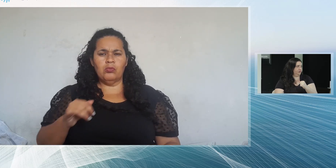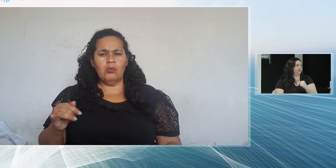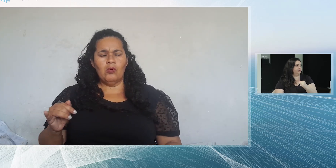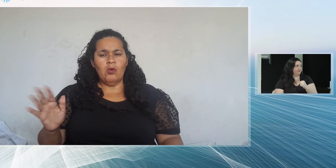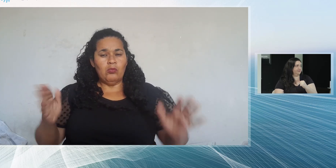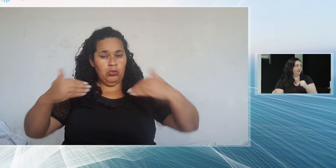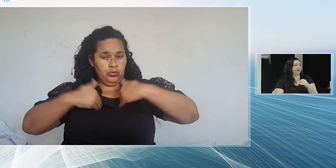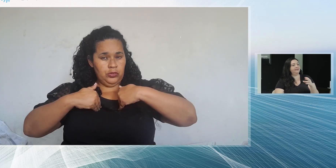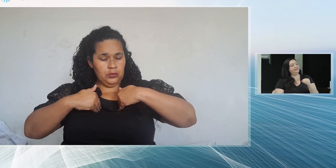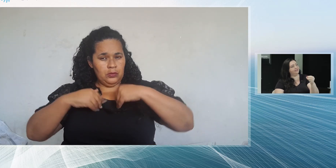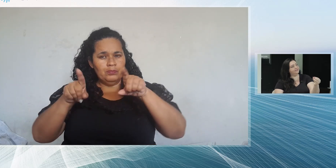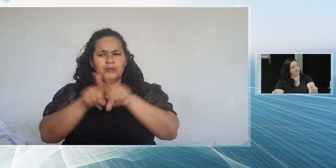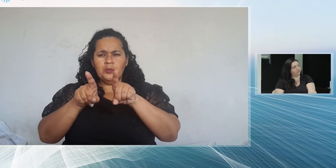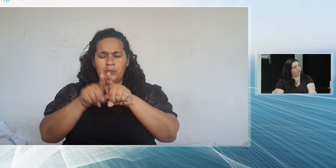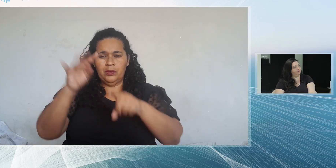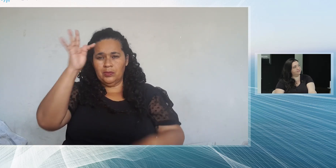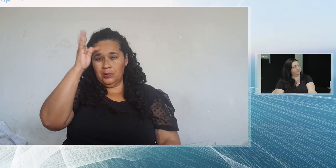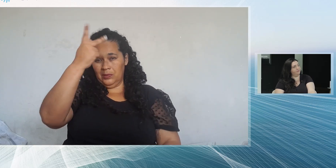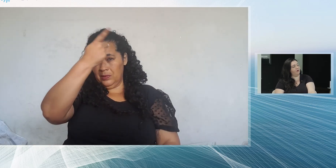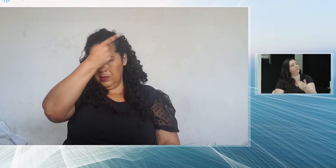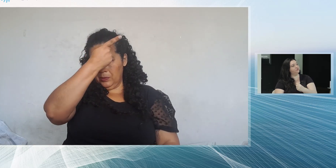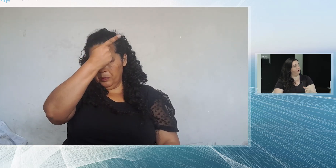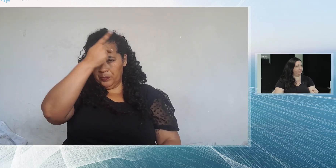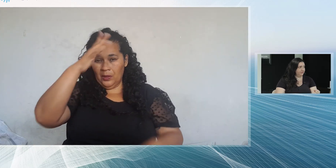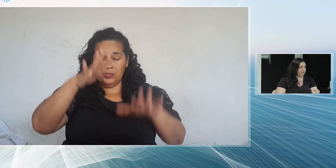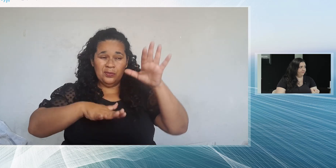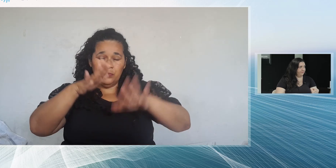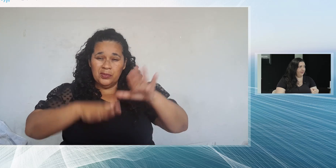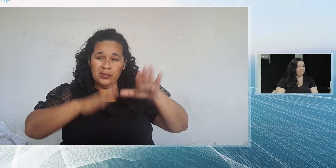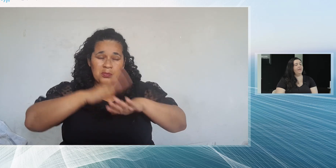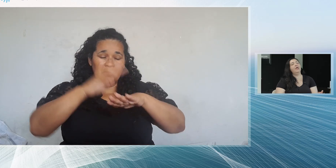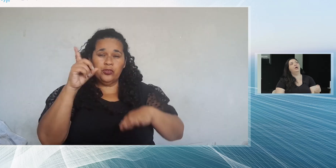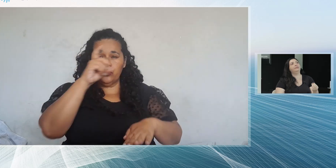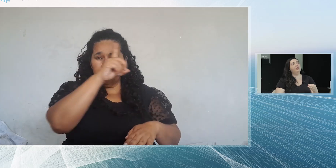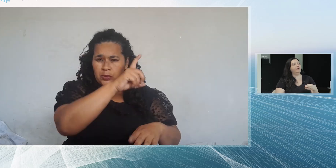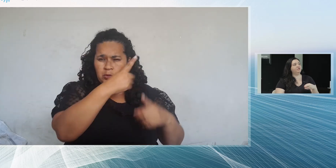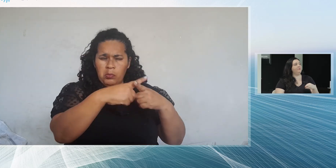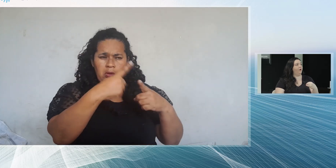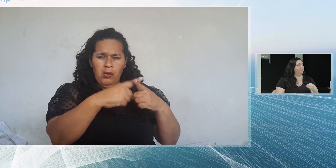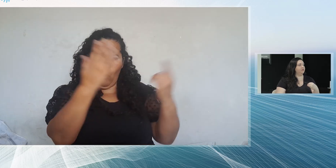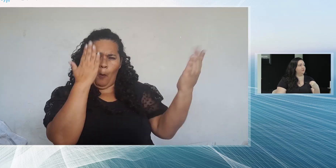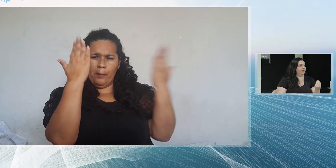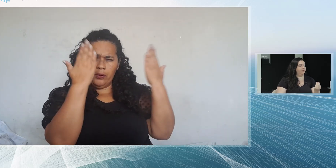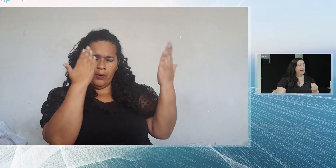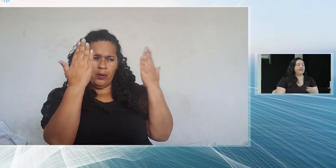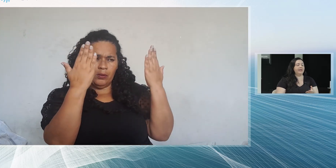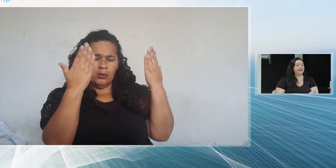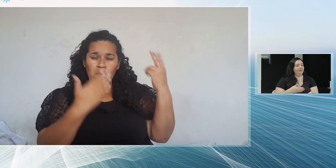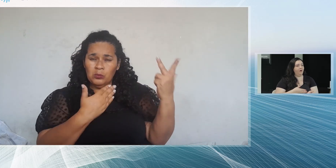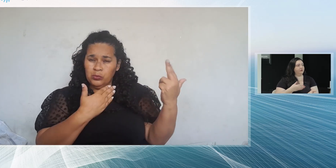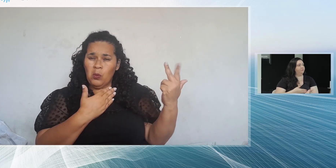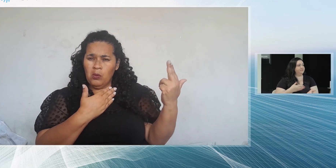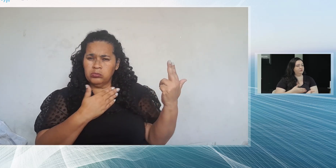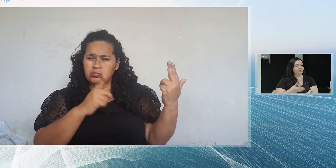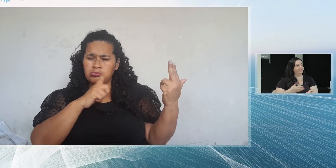num teste de inteligência, dar nesse índice de compreensão verbal uma dificuldade, né? Tem um índice de memória operacional, que é